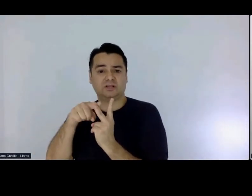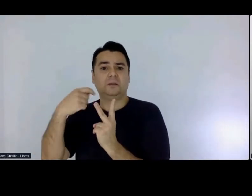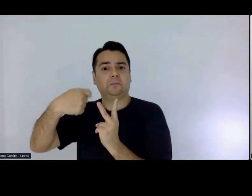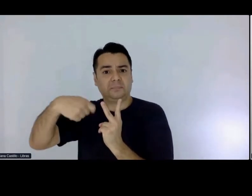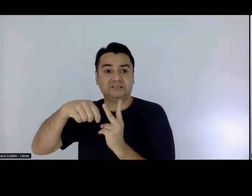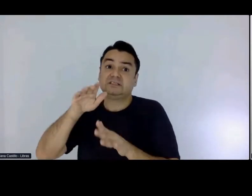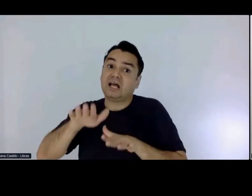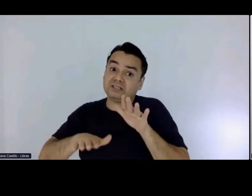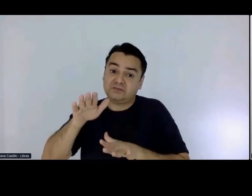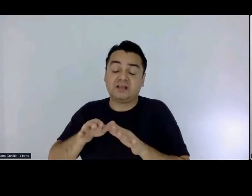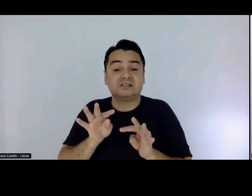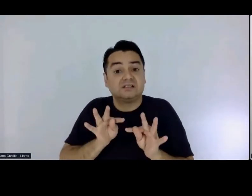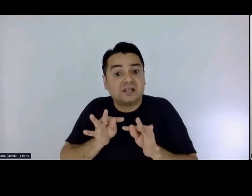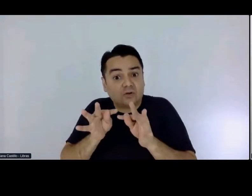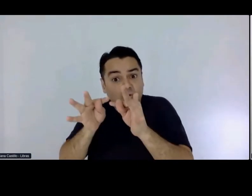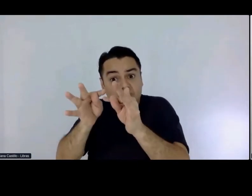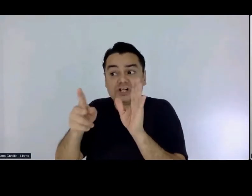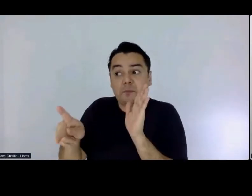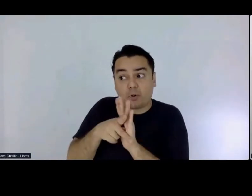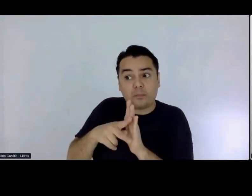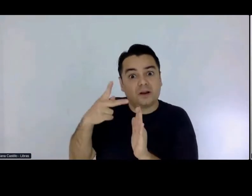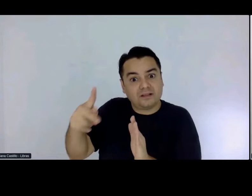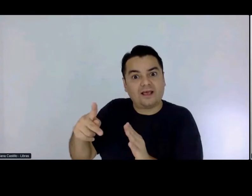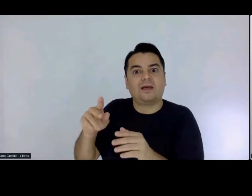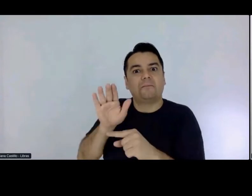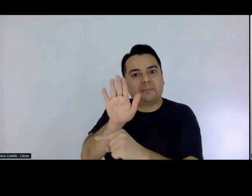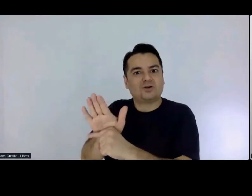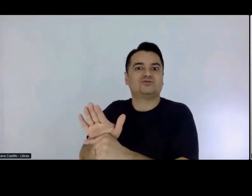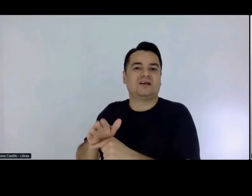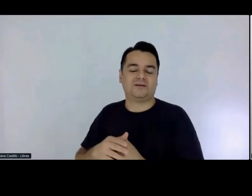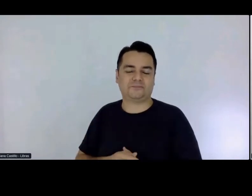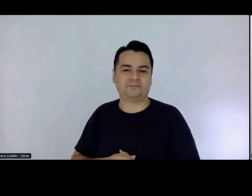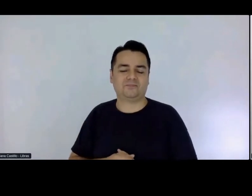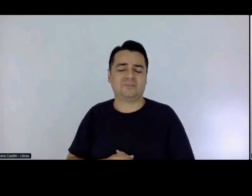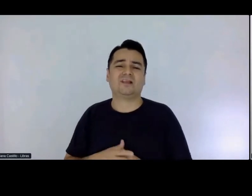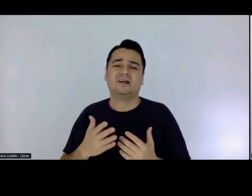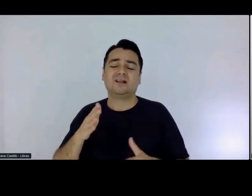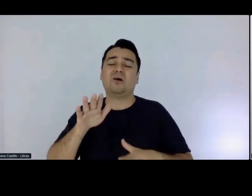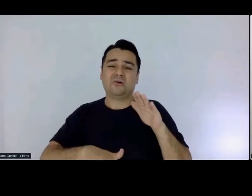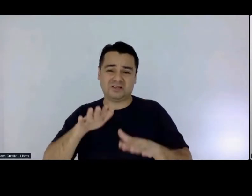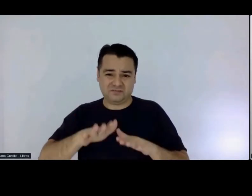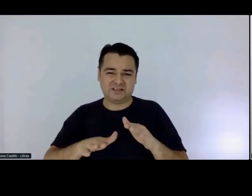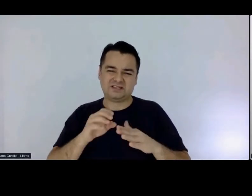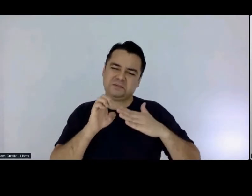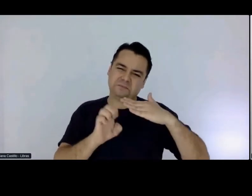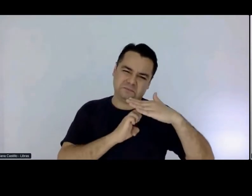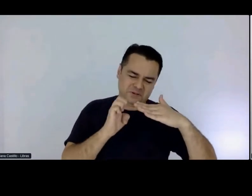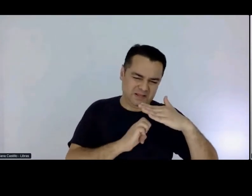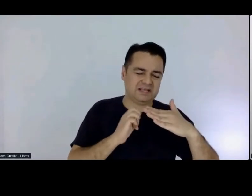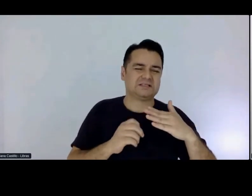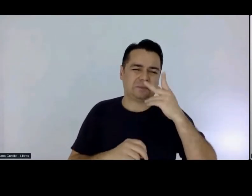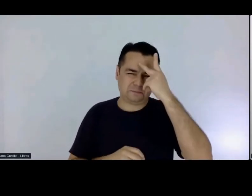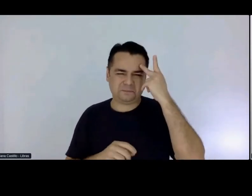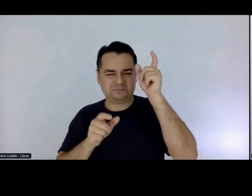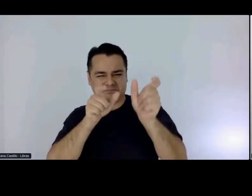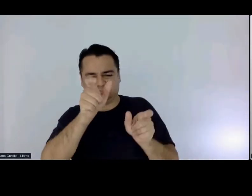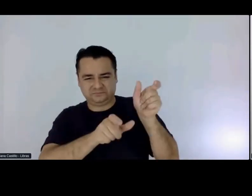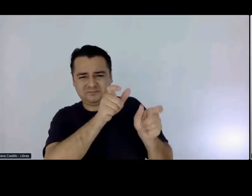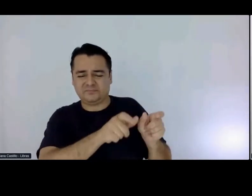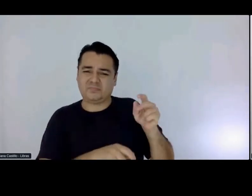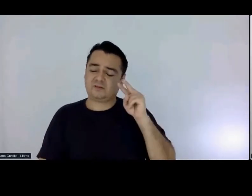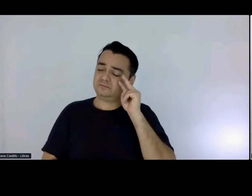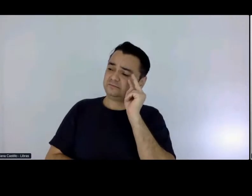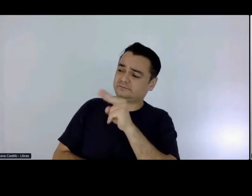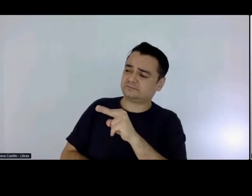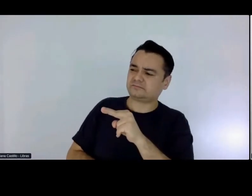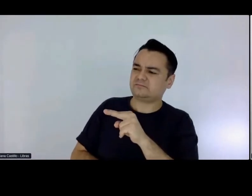tecnologias assistivas diferentes. E isso faz com que as pessoas olhem que nós e entendam que nós